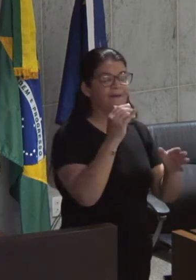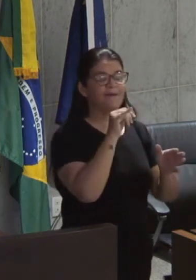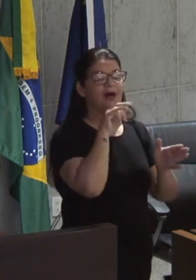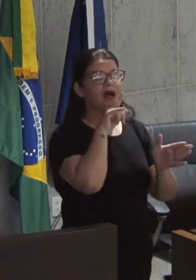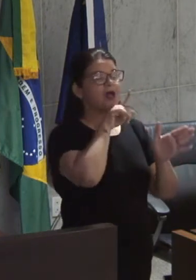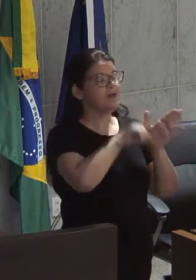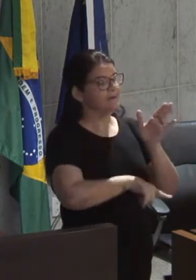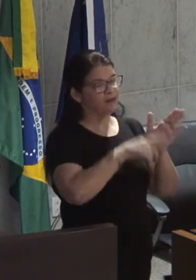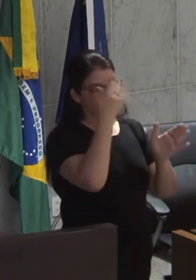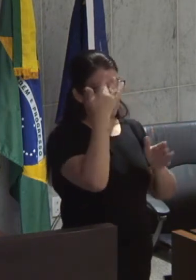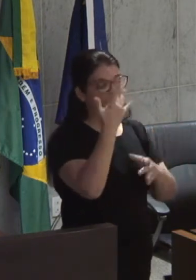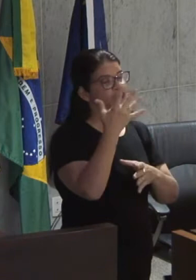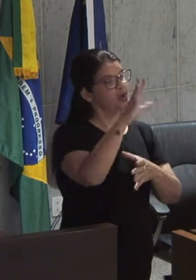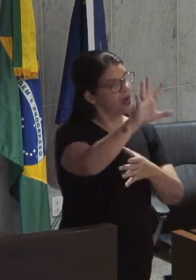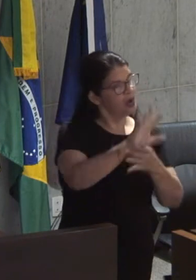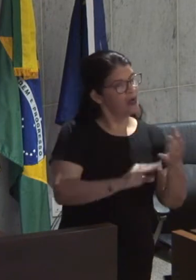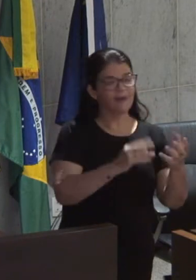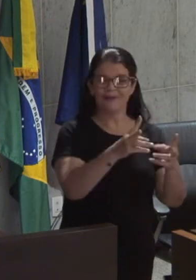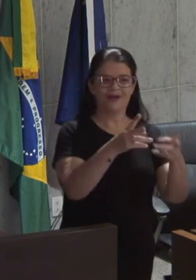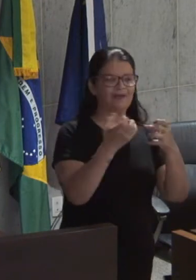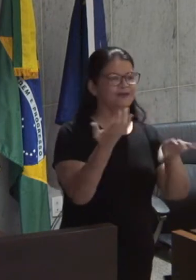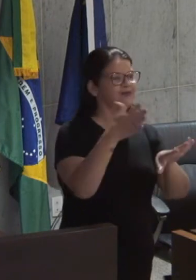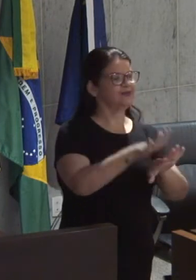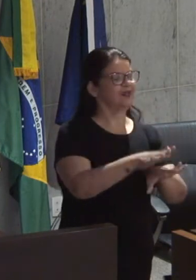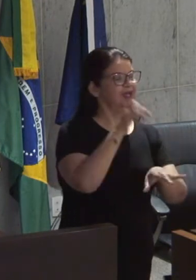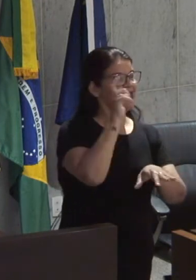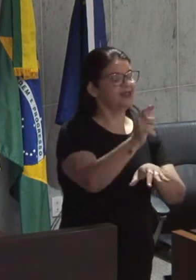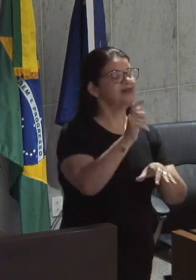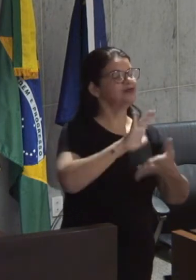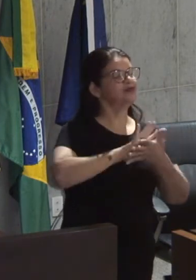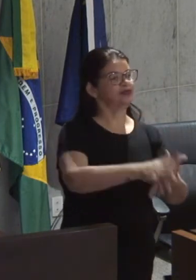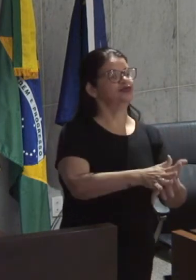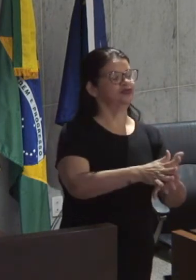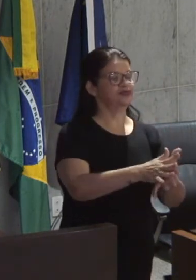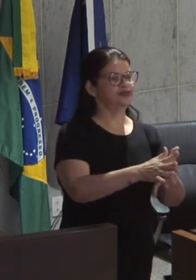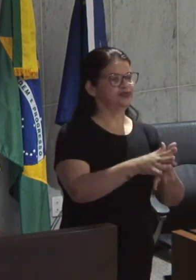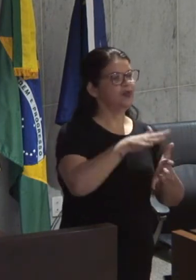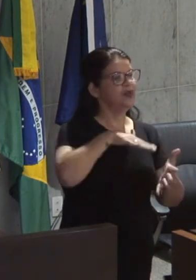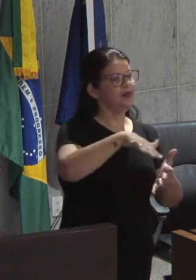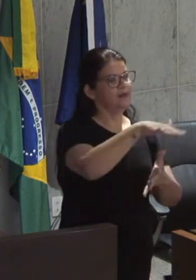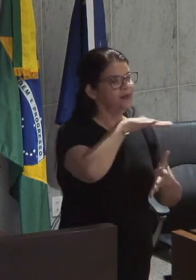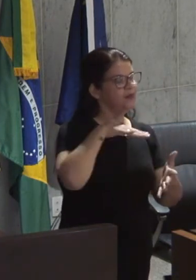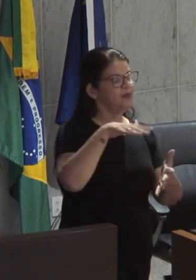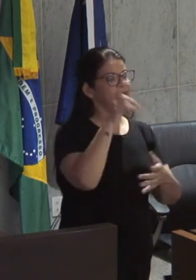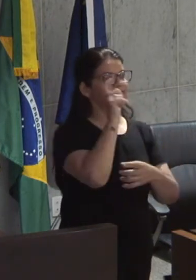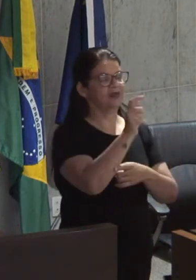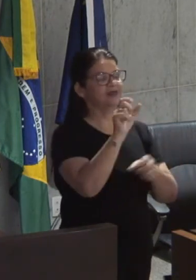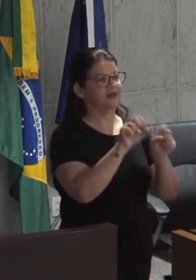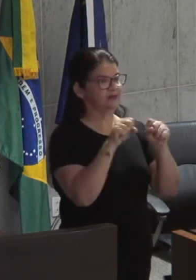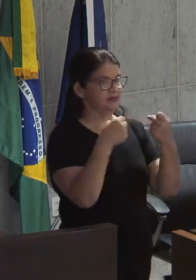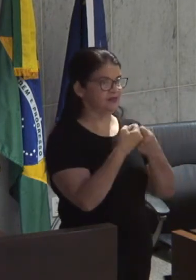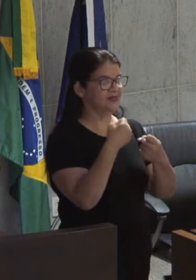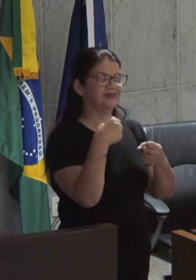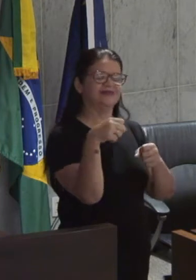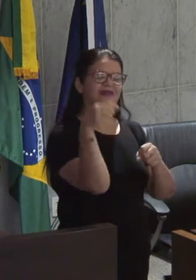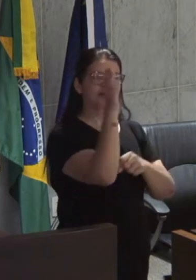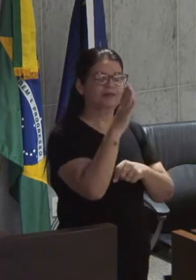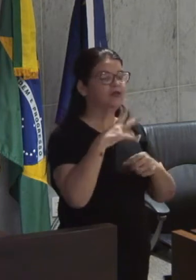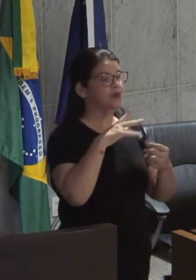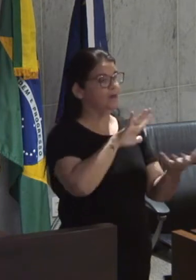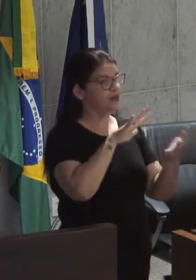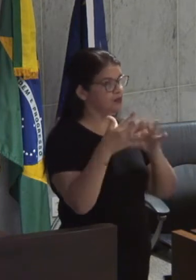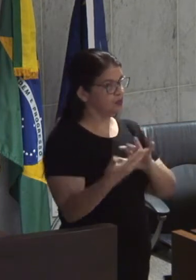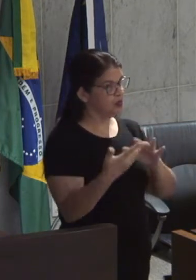repete sem perceber que está por trás disso a intenção de destruir o parque público de interesse da sociedade brasileira. Do mesmo